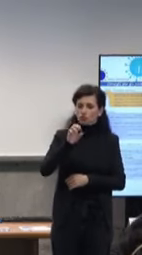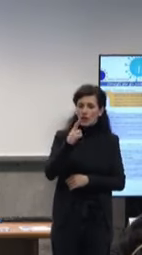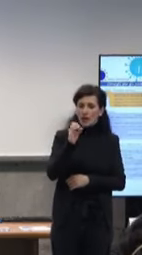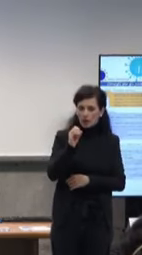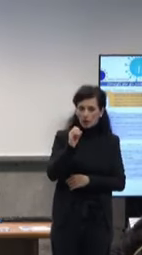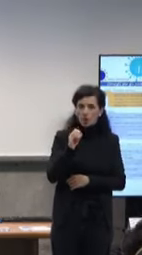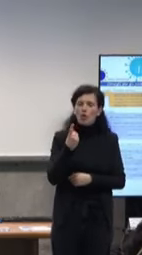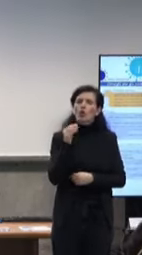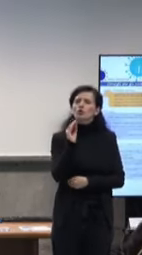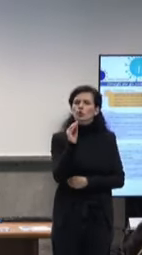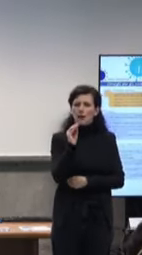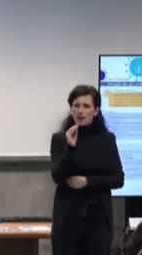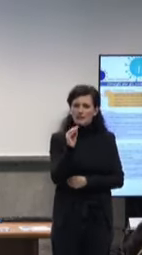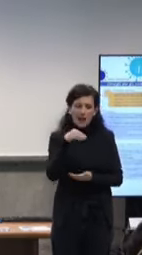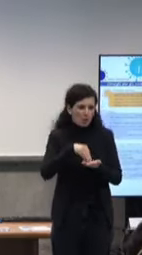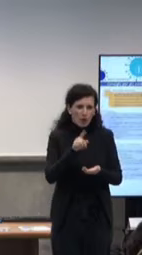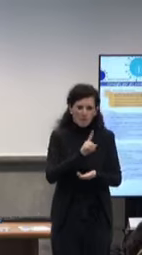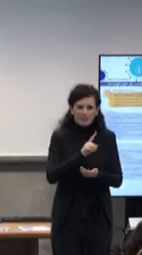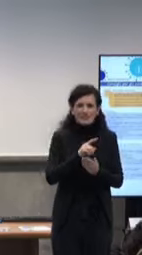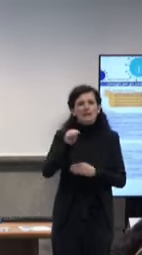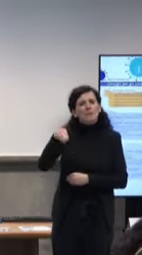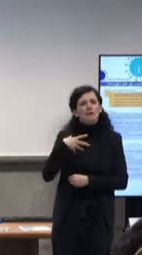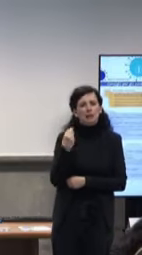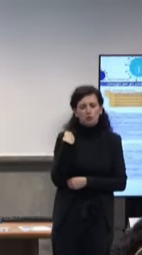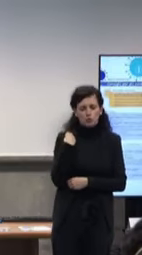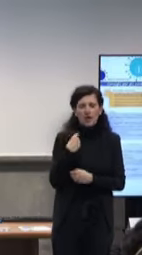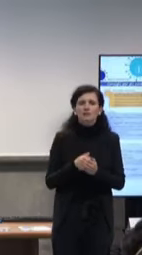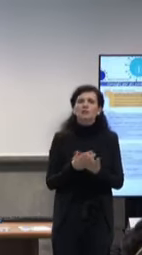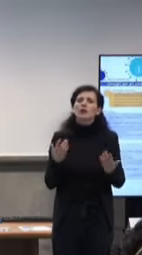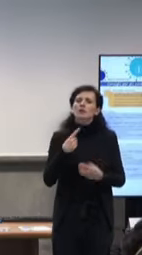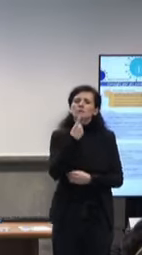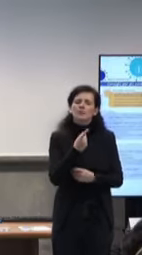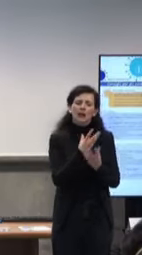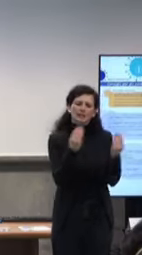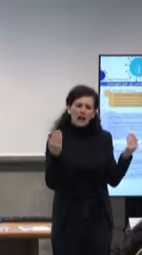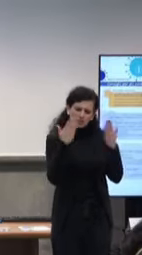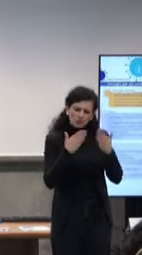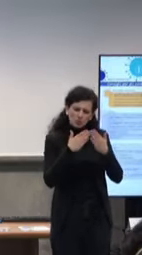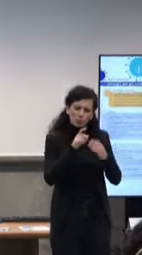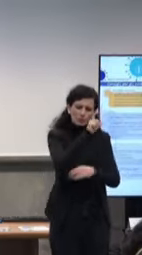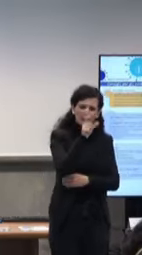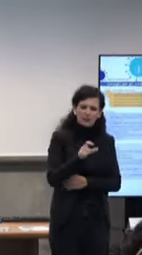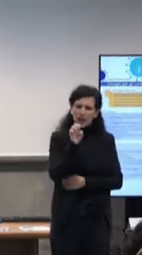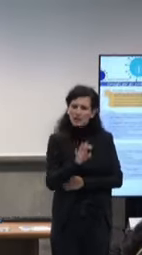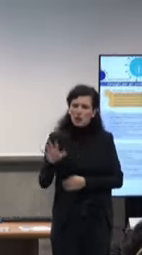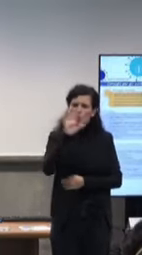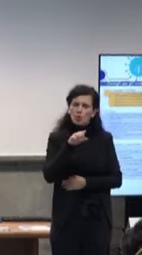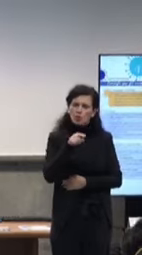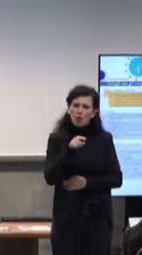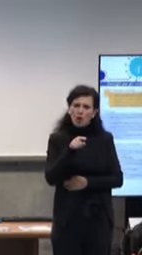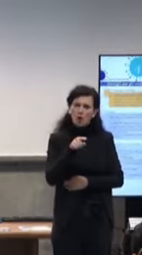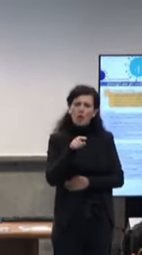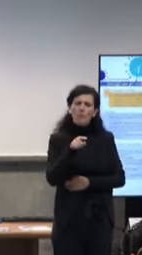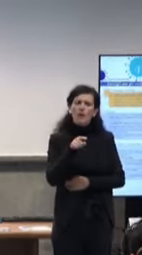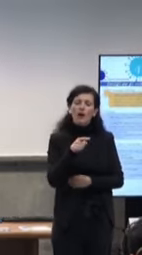diciamo conferenza la teniamo e dice vari studi ipotizzano che in italia in europa e positivi siano molti più di quelli